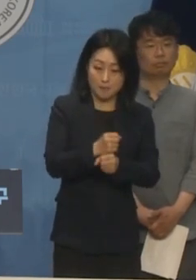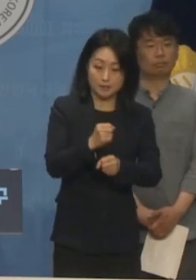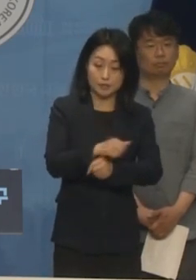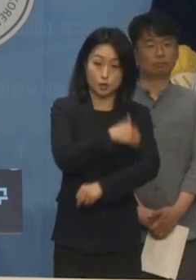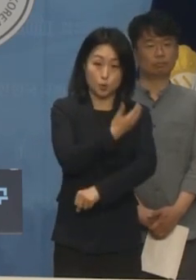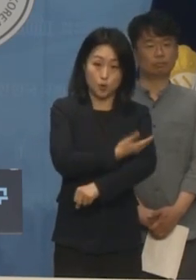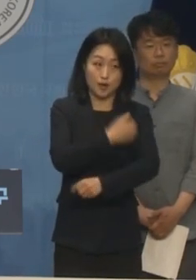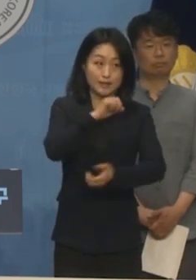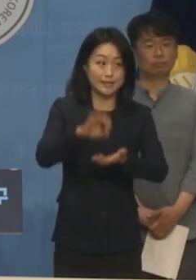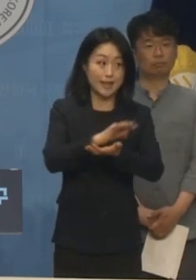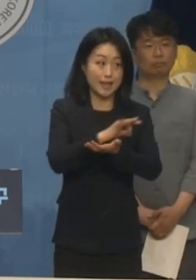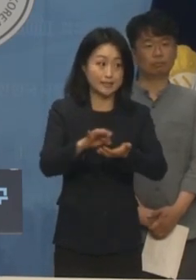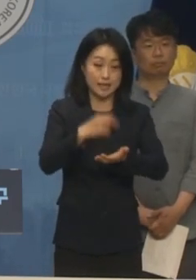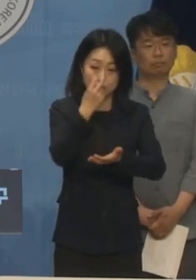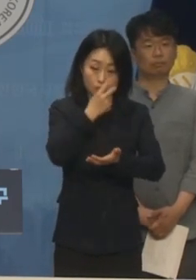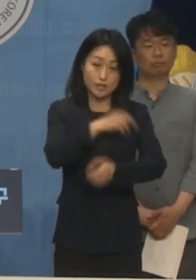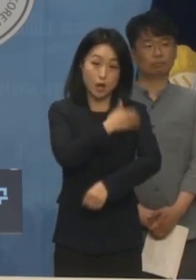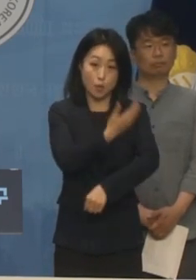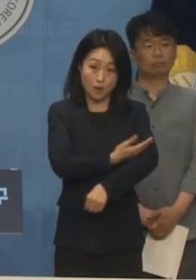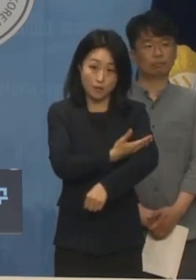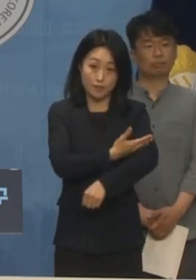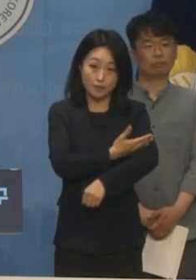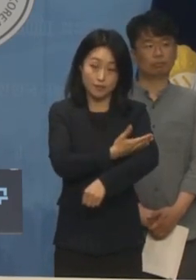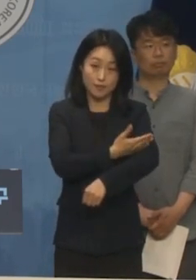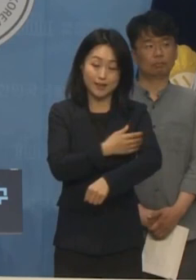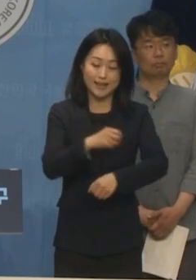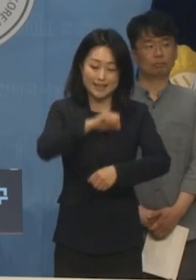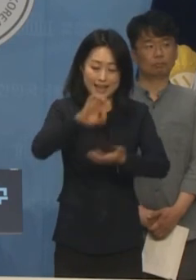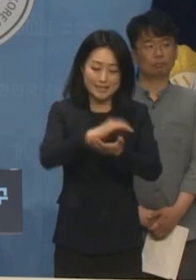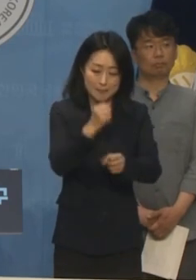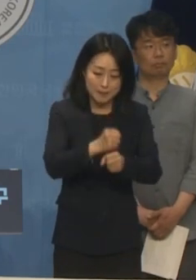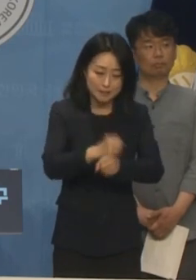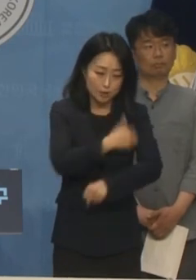입법권과 예산 심의권을 반드시 포함합니다.